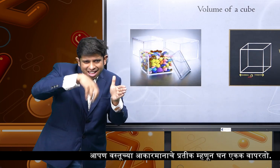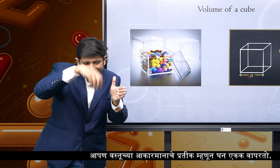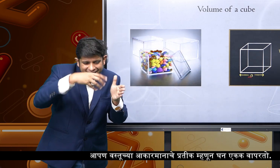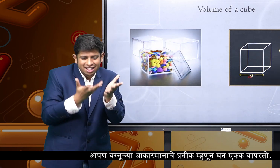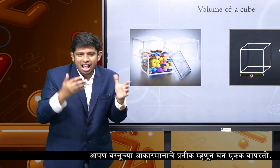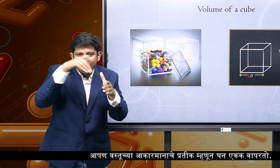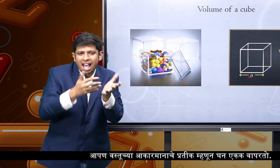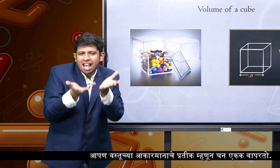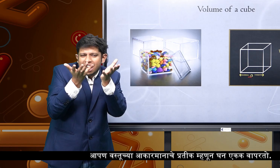एकक वापरतो.